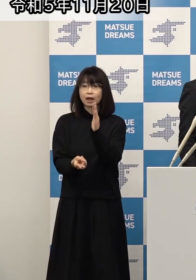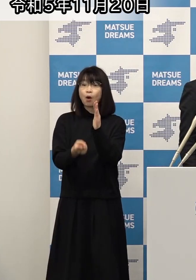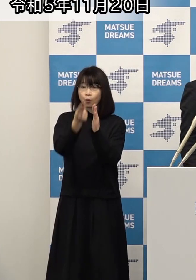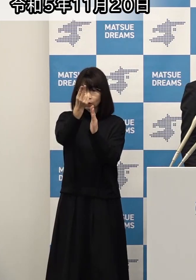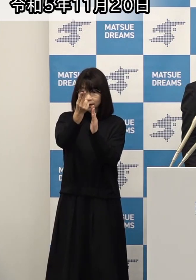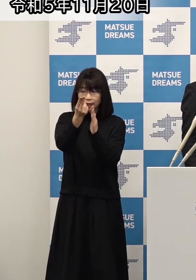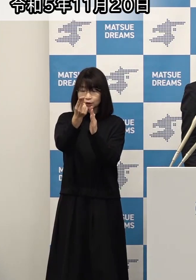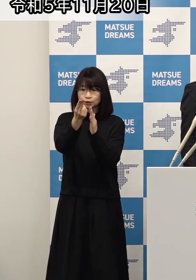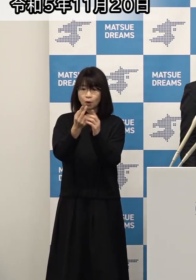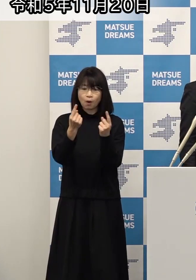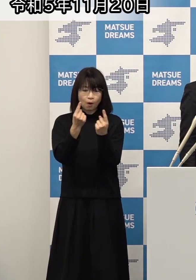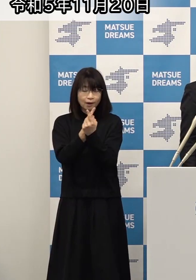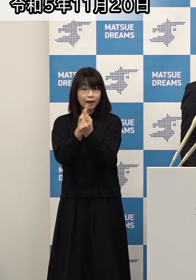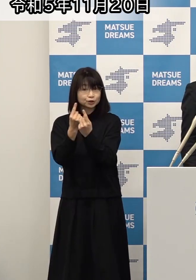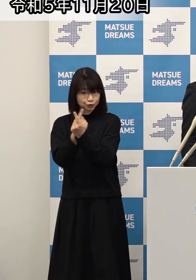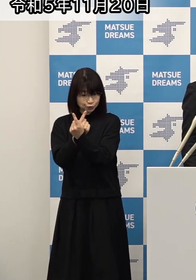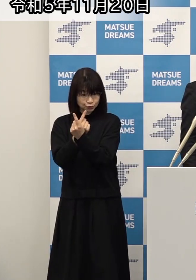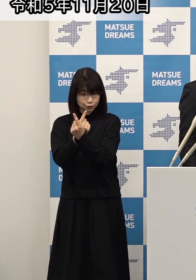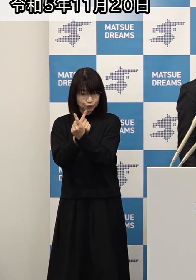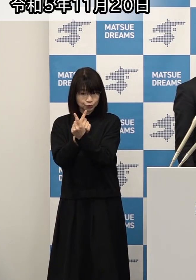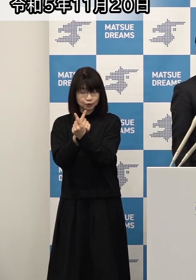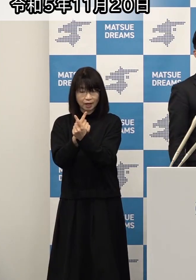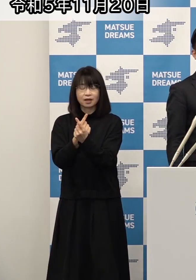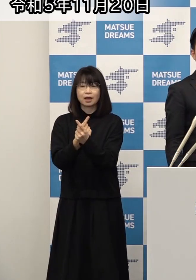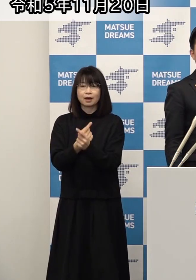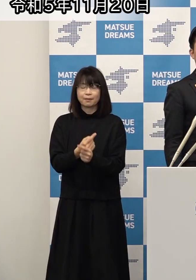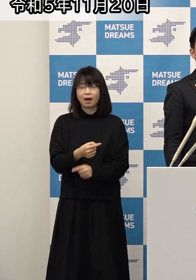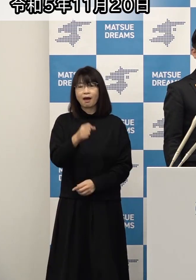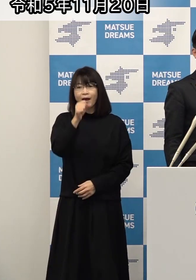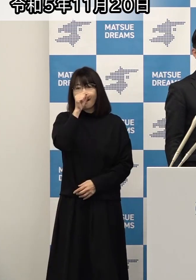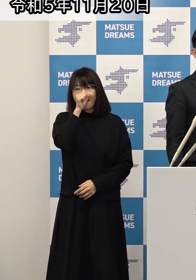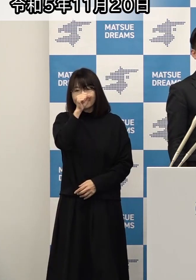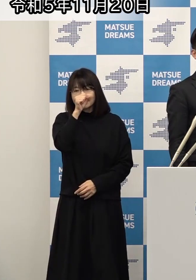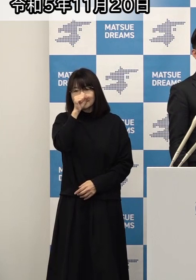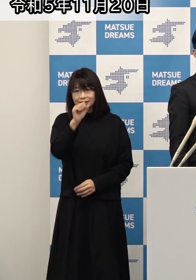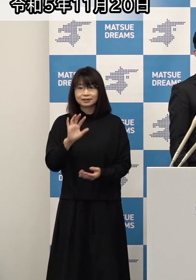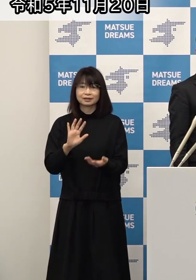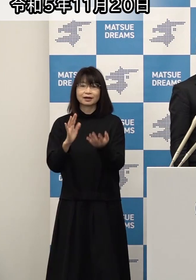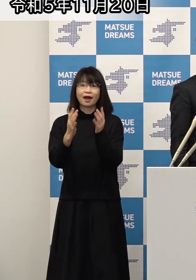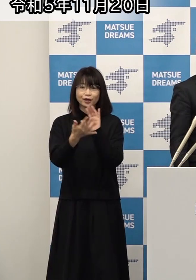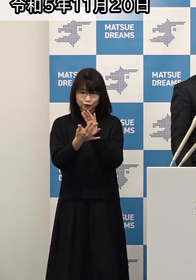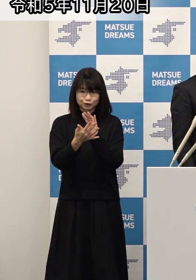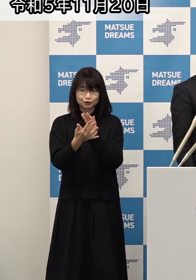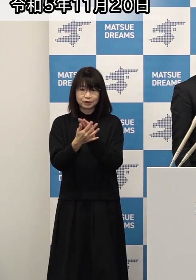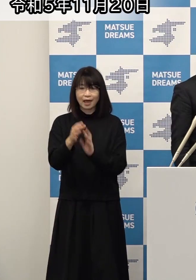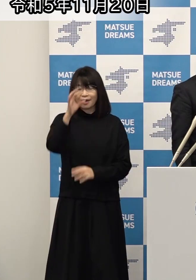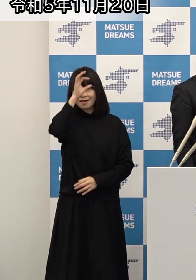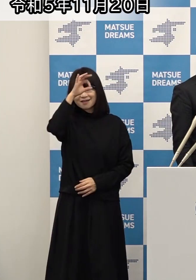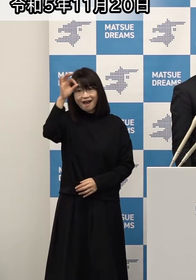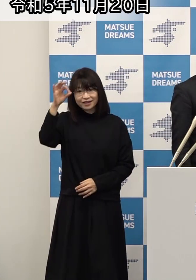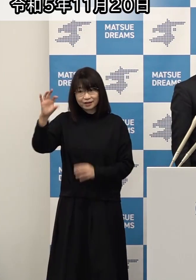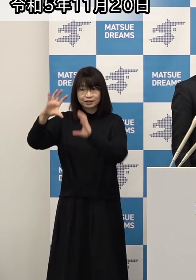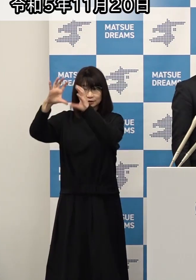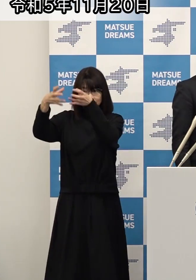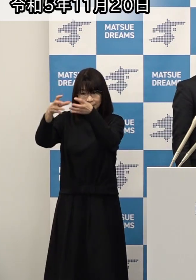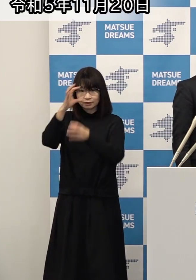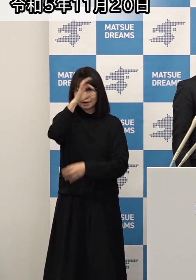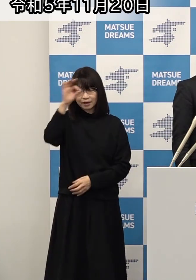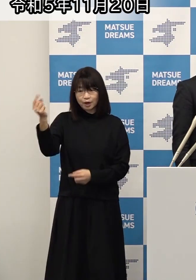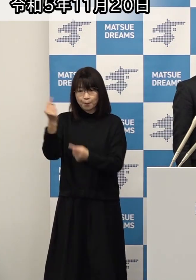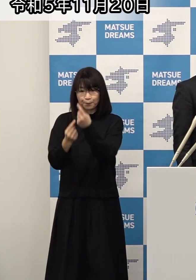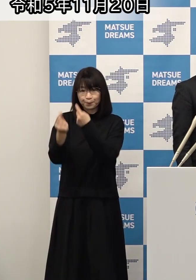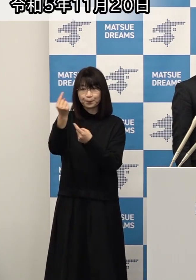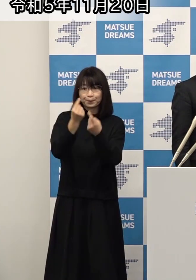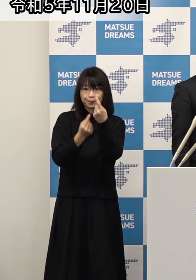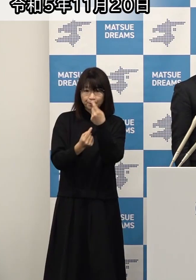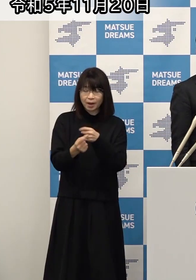をすることにより高付加価値化を図ると、宿泊単価を上げて海外からもインバウンド観光客、富裕層の方に